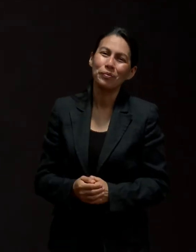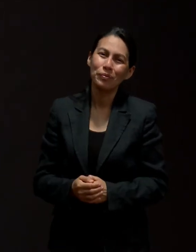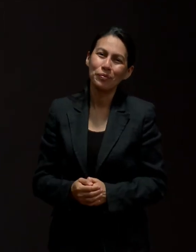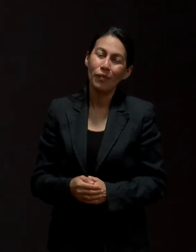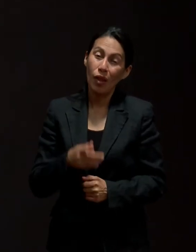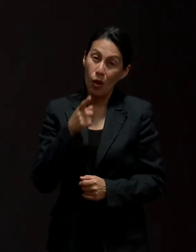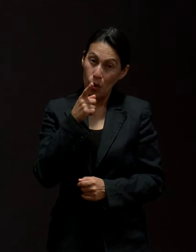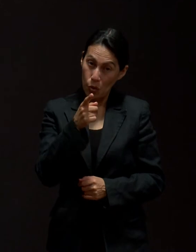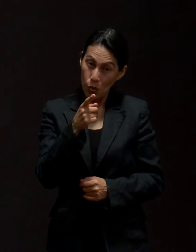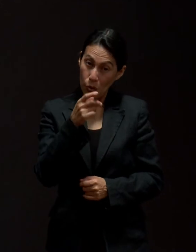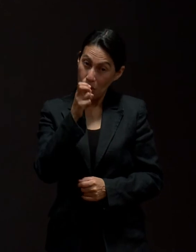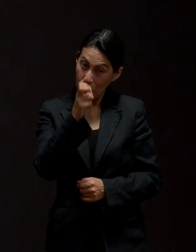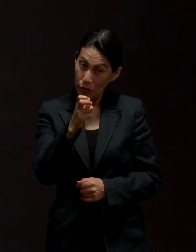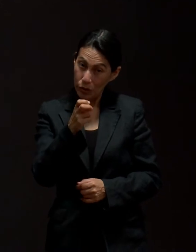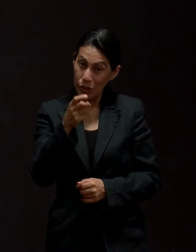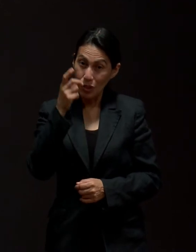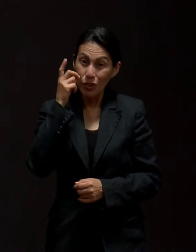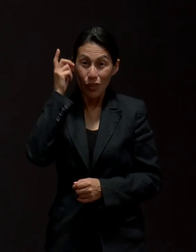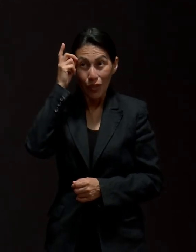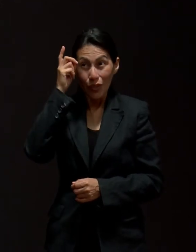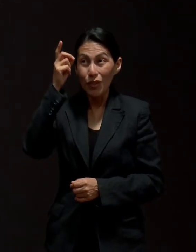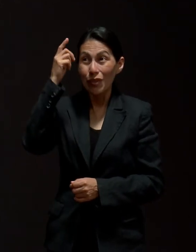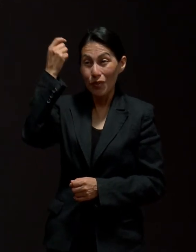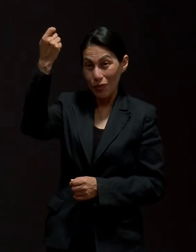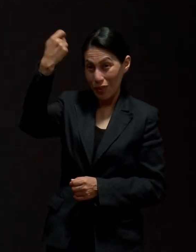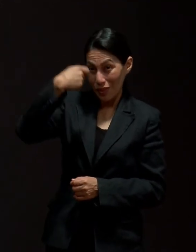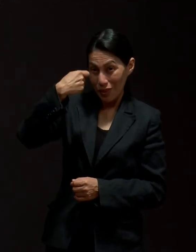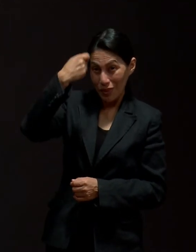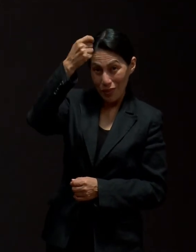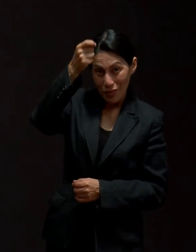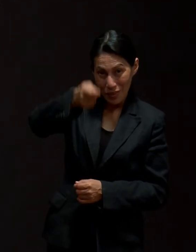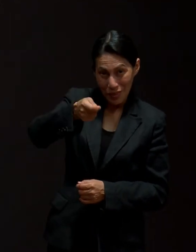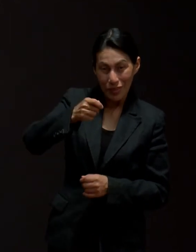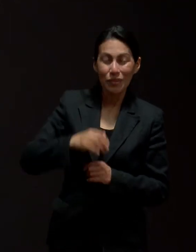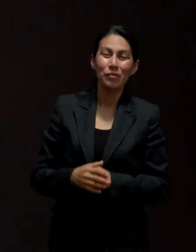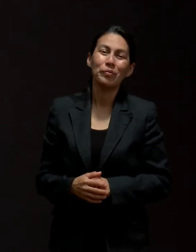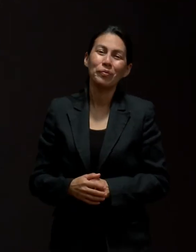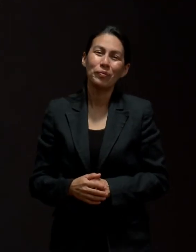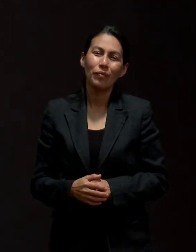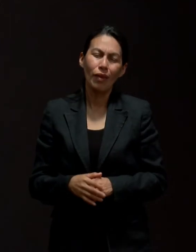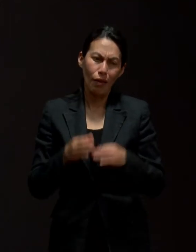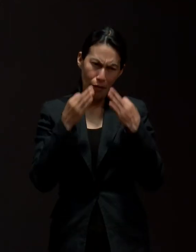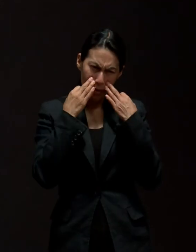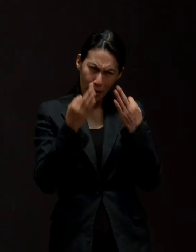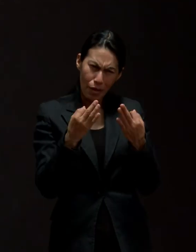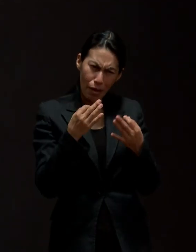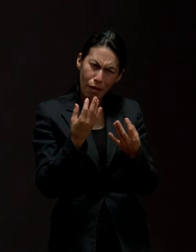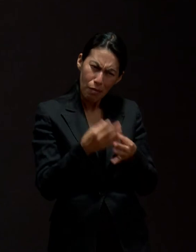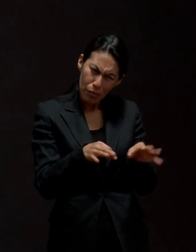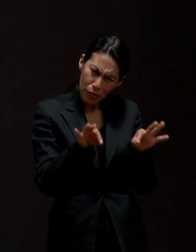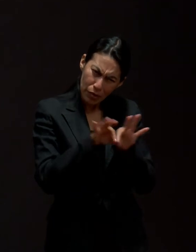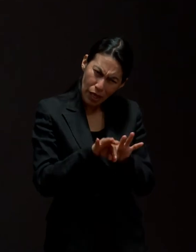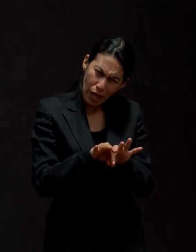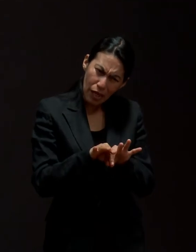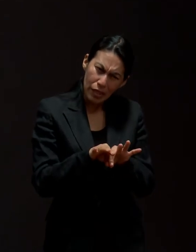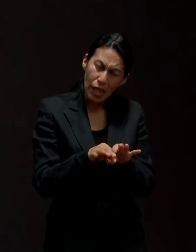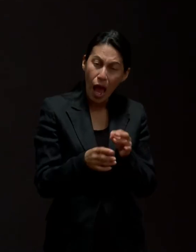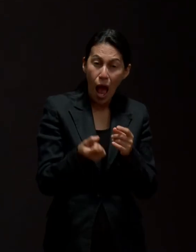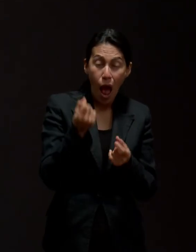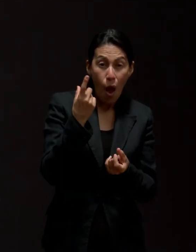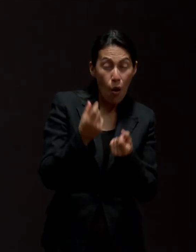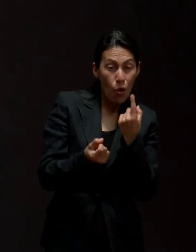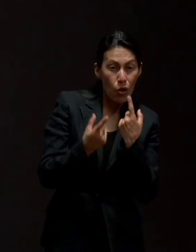la bendición más grande. Cuando lo haces, te conviertes en canal de bendición. Ahora, hay un fenómeno muy interesante,